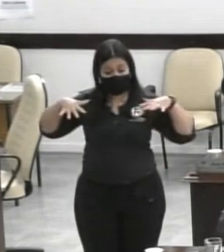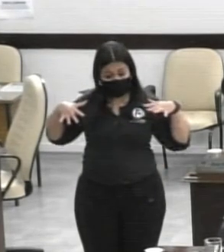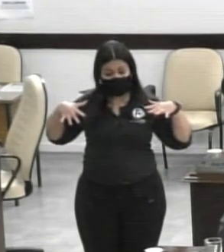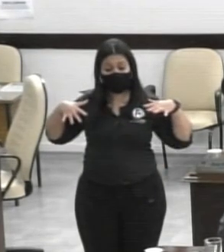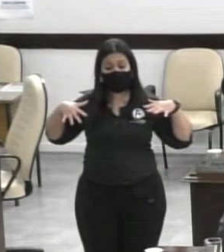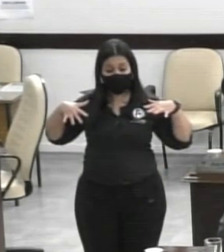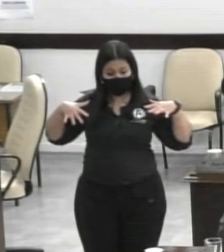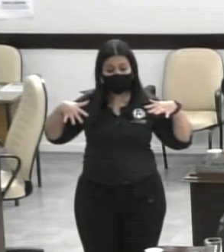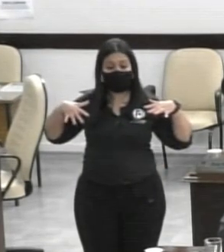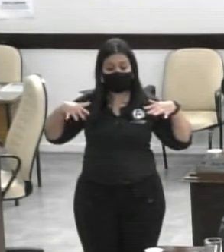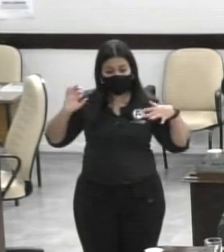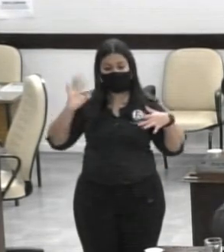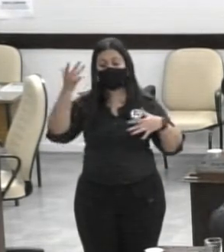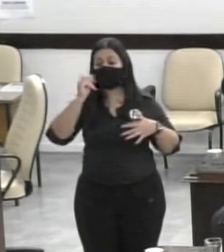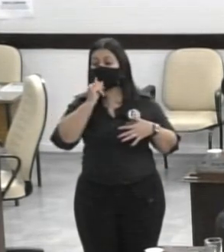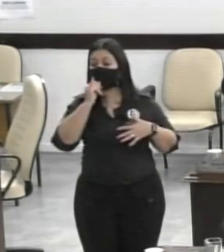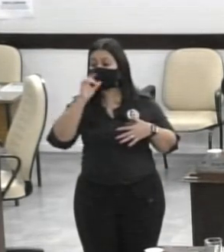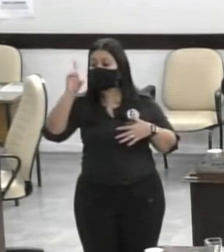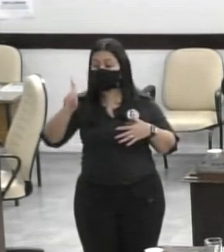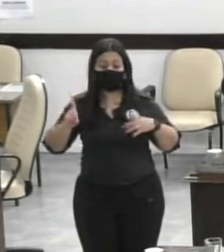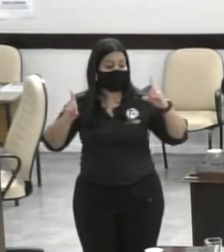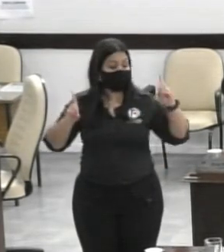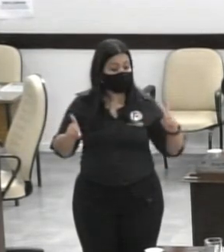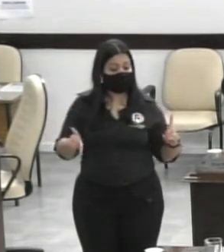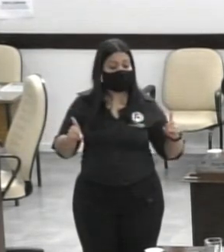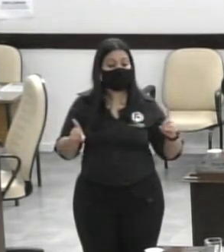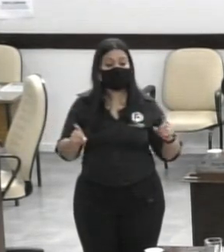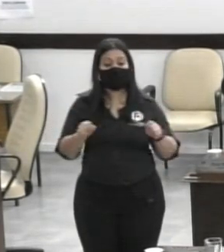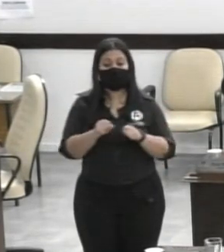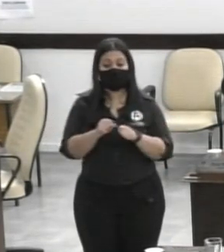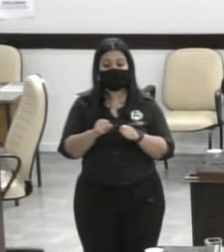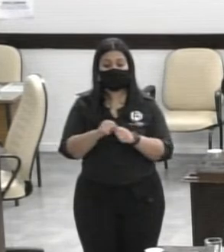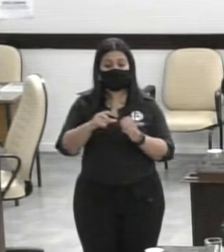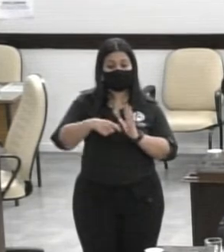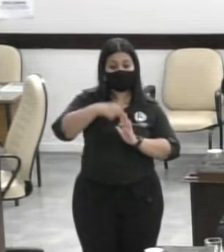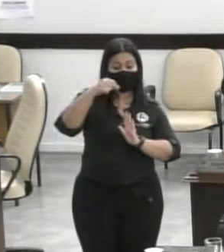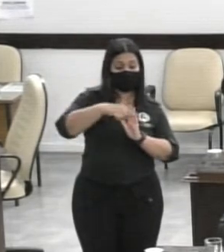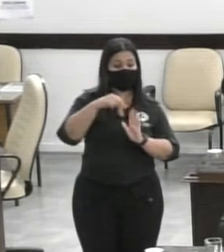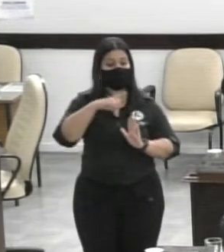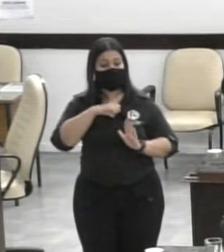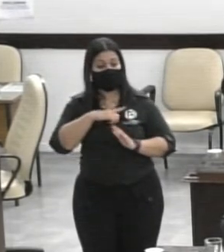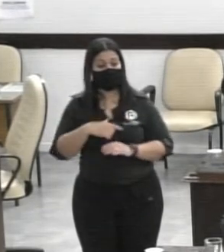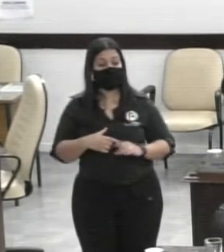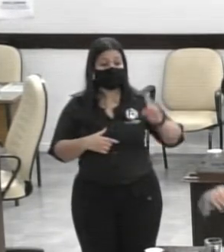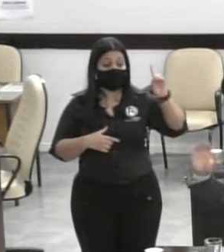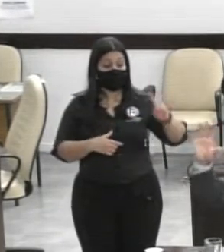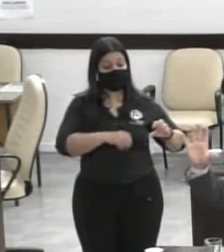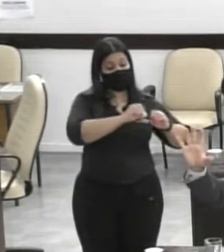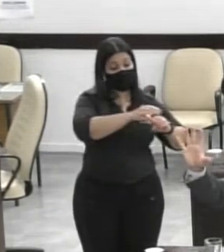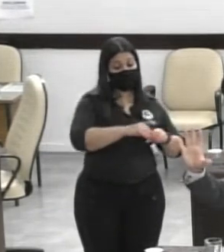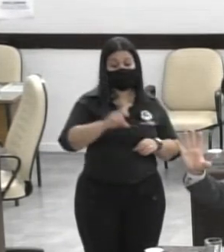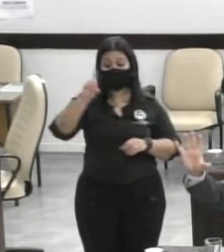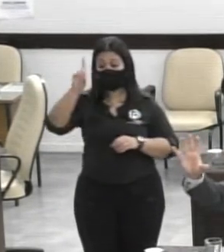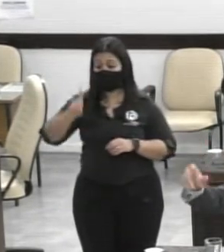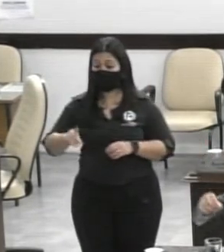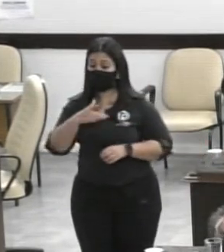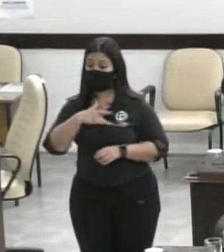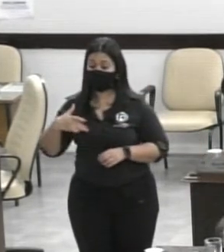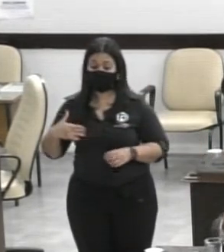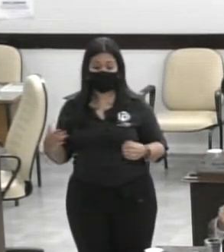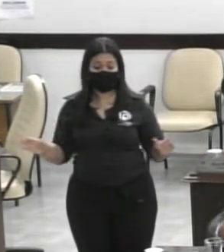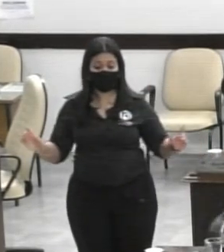direitos individuais e absolutos na Constituição estão em jogo? De um lado, nós temos o direito à educação, de um lado, o direito à saúde. Usamos